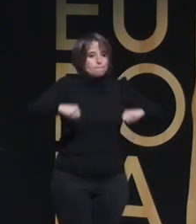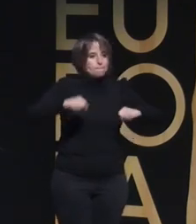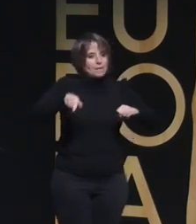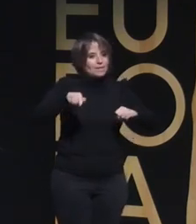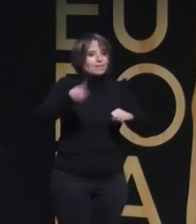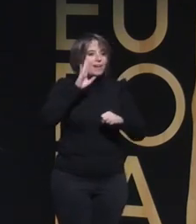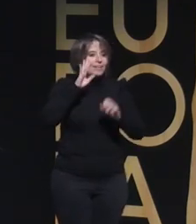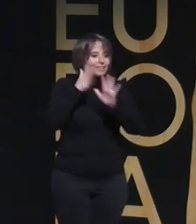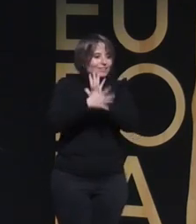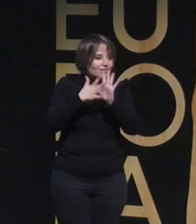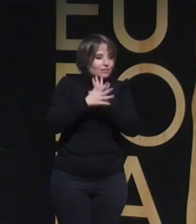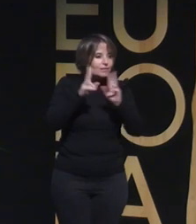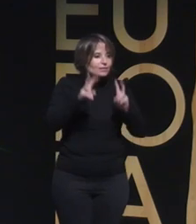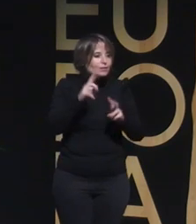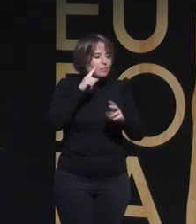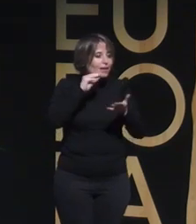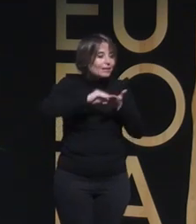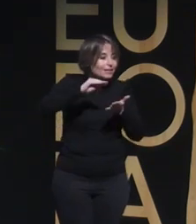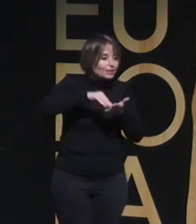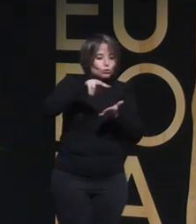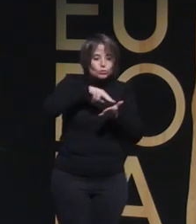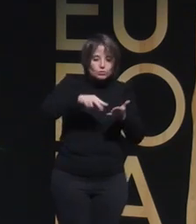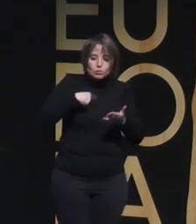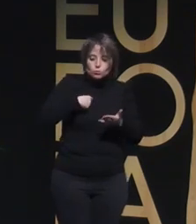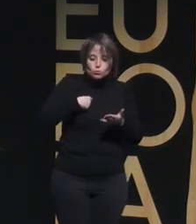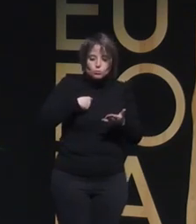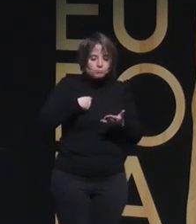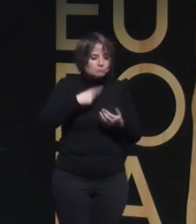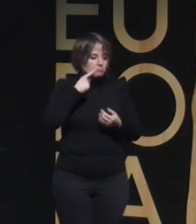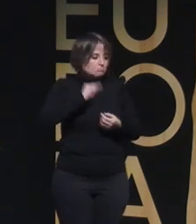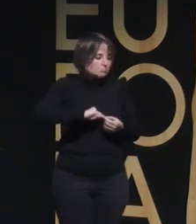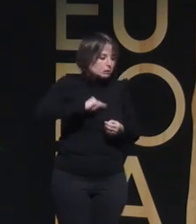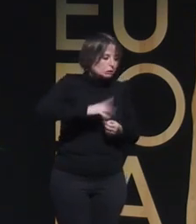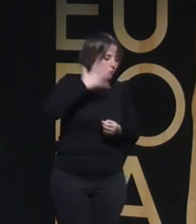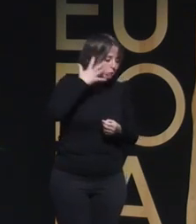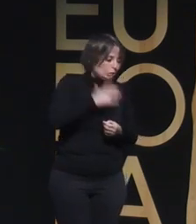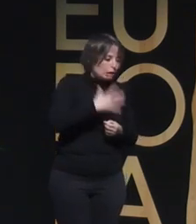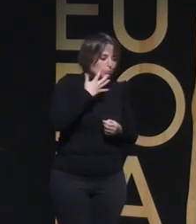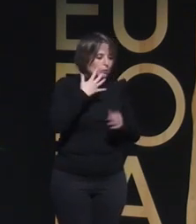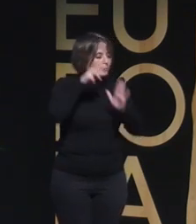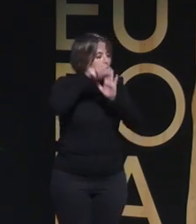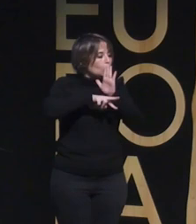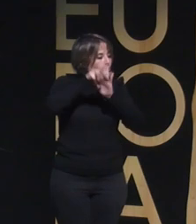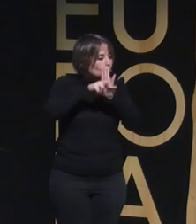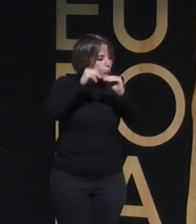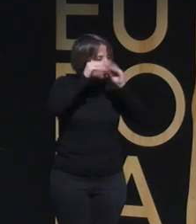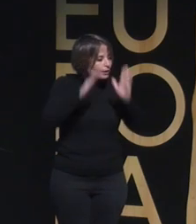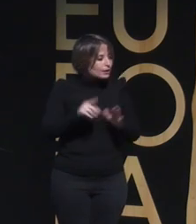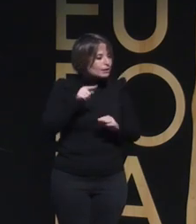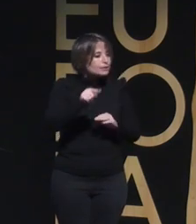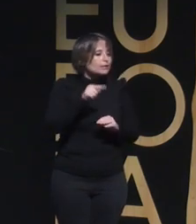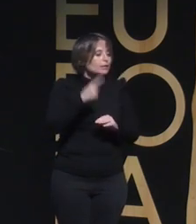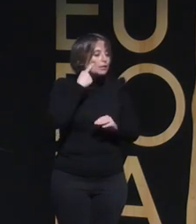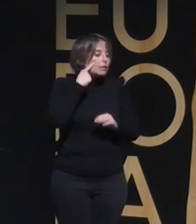que comentabas antes. La mamá, por ejemplo, de la lectoescritura, que ella se sienta rara por esa norma, de alguna forma, en su casa, por ese valor, es